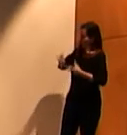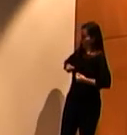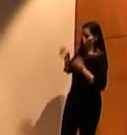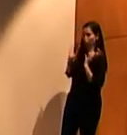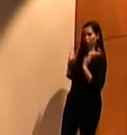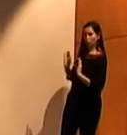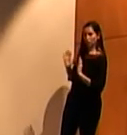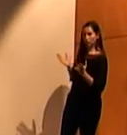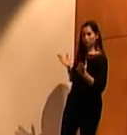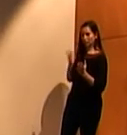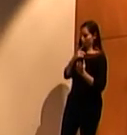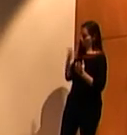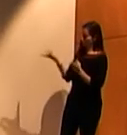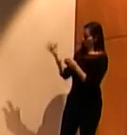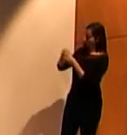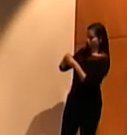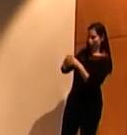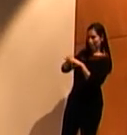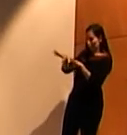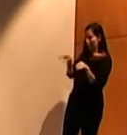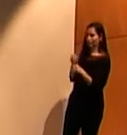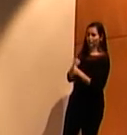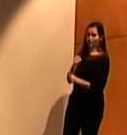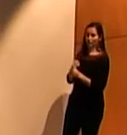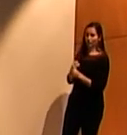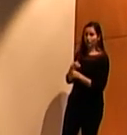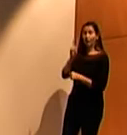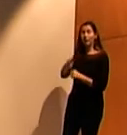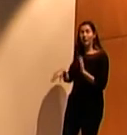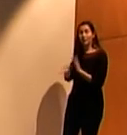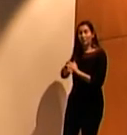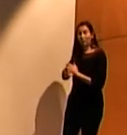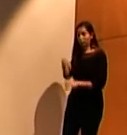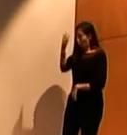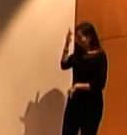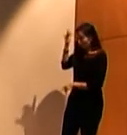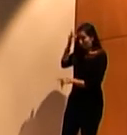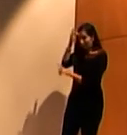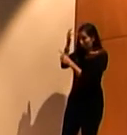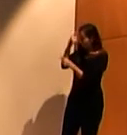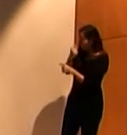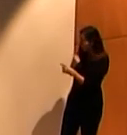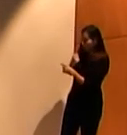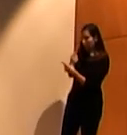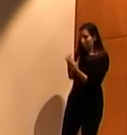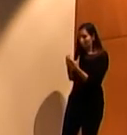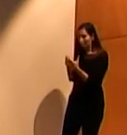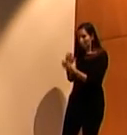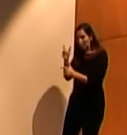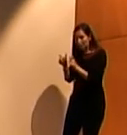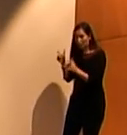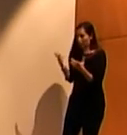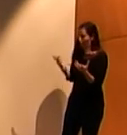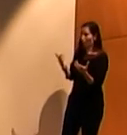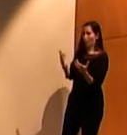hein, au sein d'une équipe de travail. Alors, on ne se connaissait pas forcément les uns les autres, donc ça, c'était intéressant aussi de pouvoir